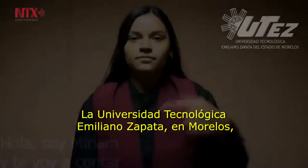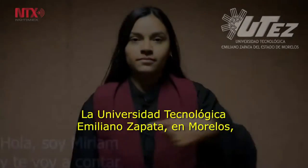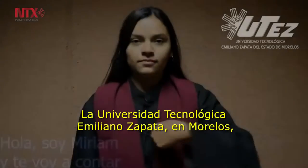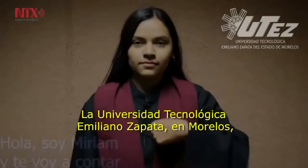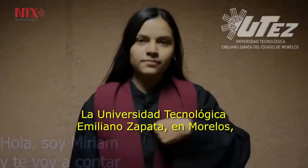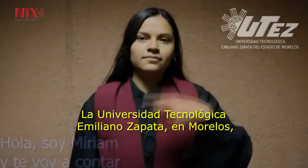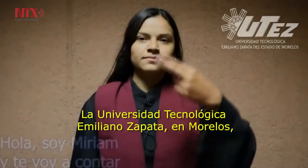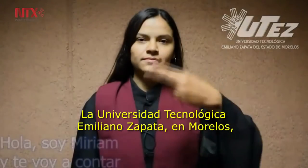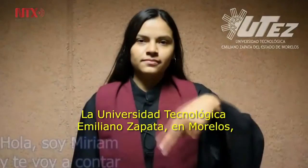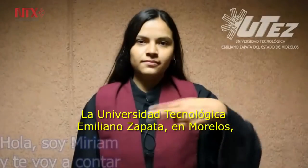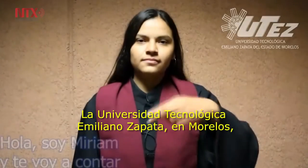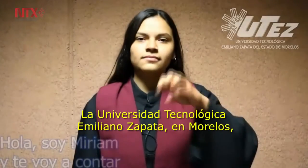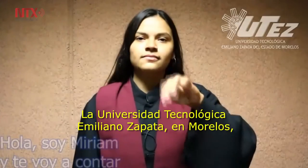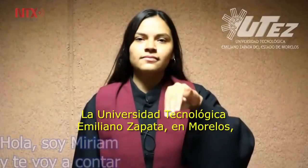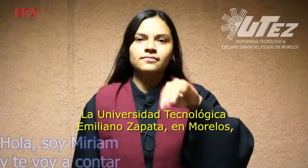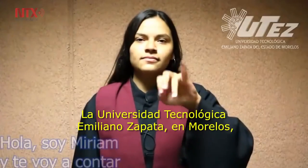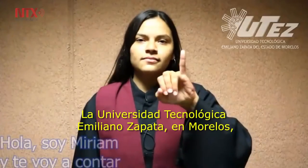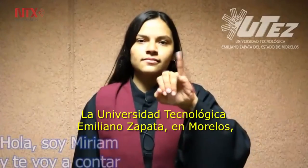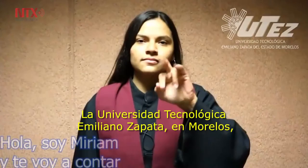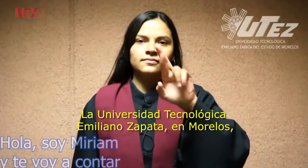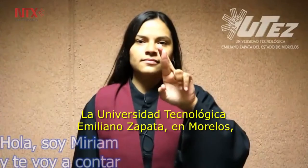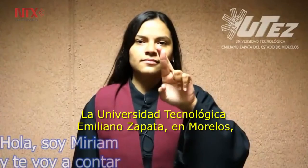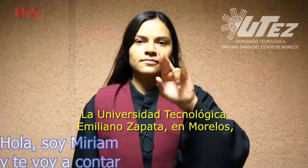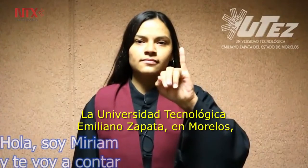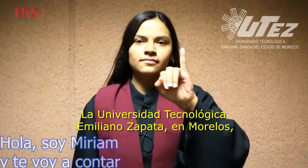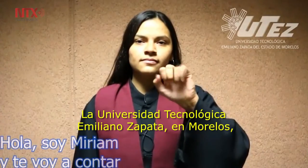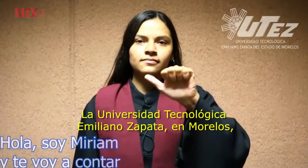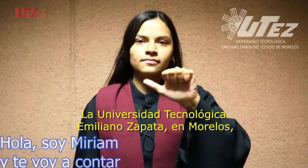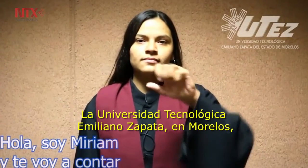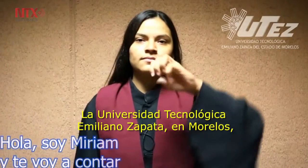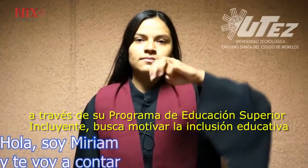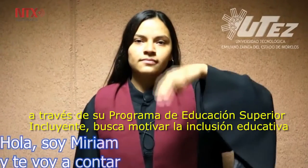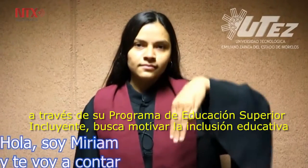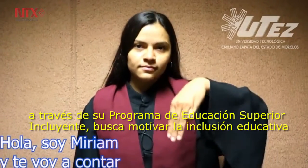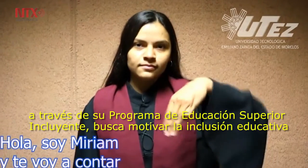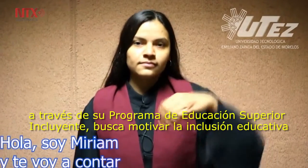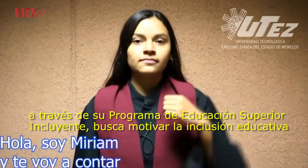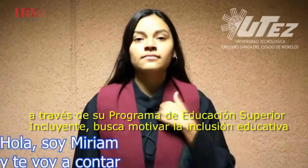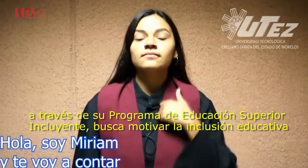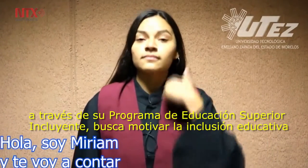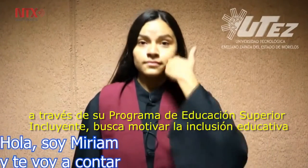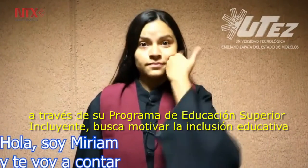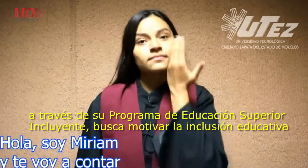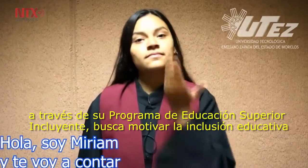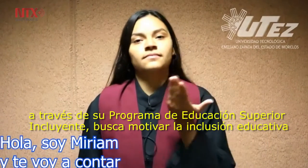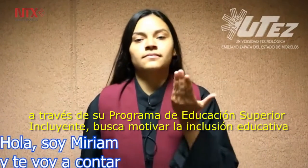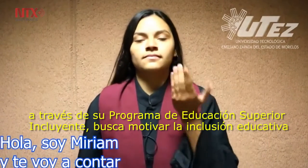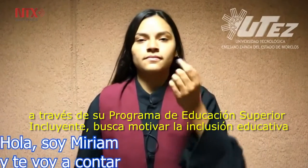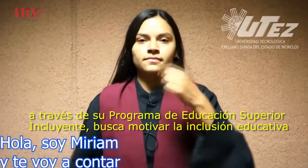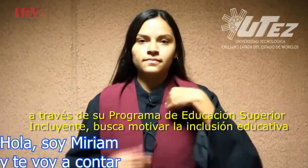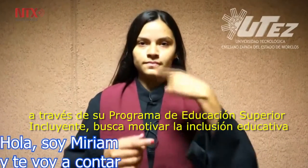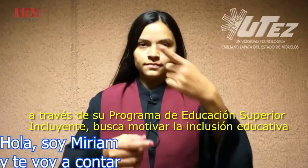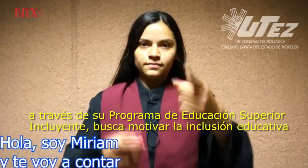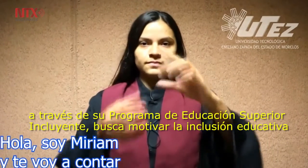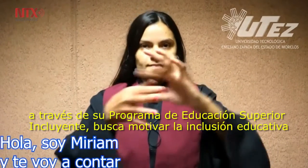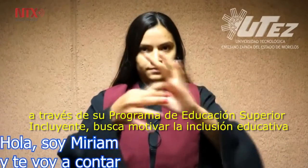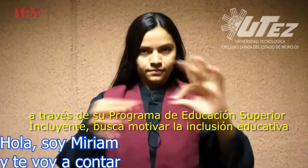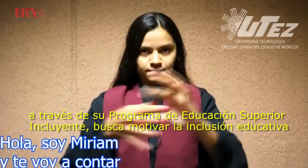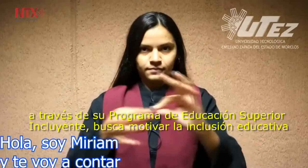La Universidad Tecnológica Emiliano Zapata en Morelos, a través de su programa de educación superior incluyente, busca motivar la inclusión